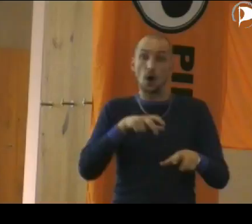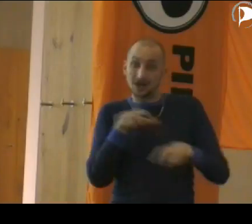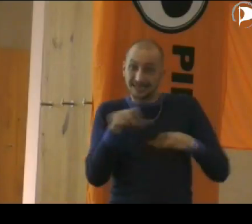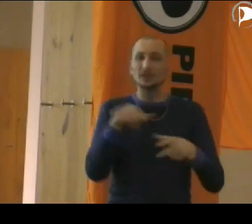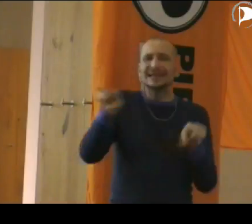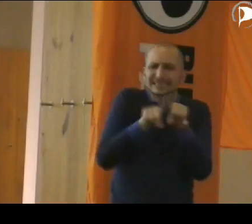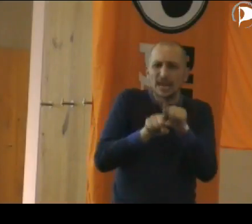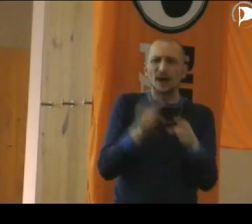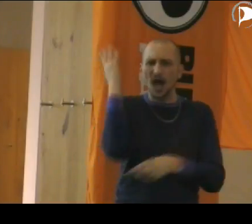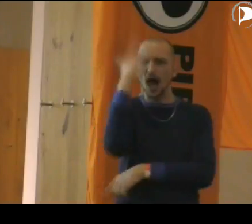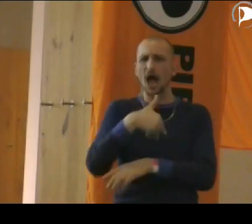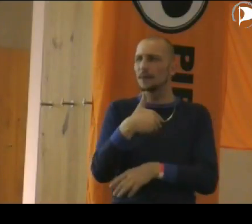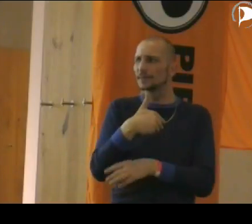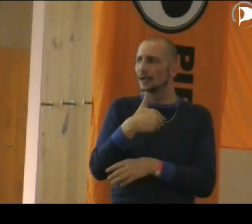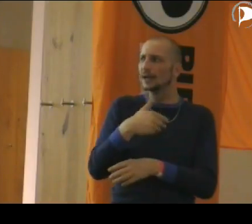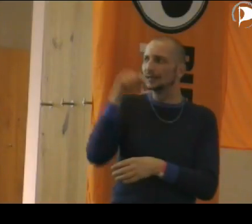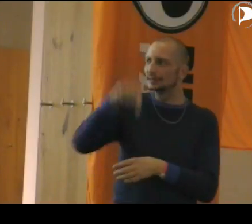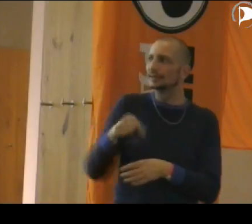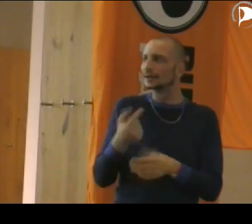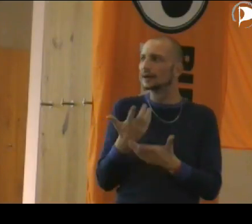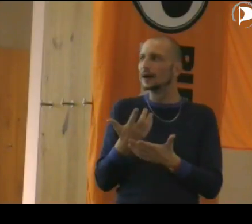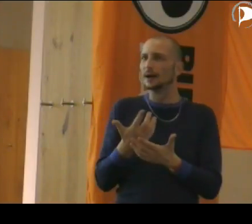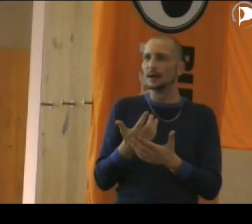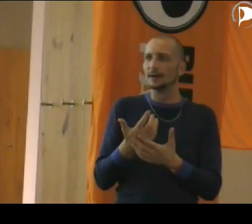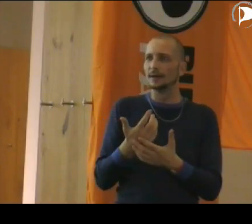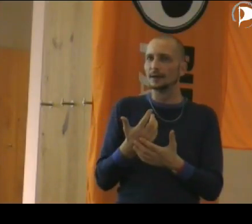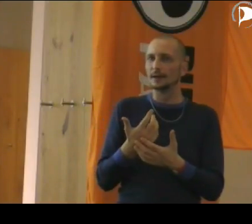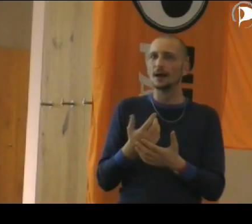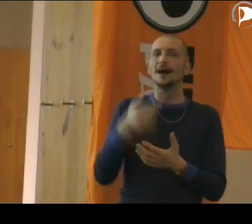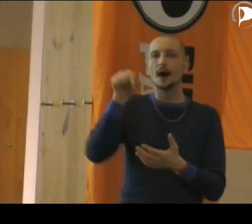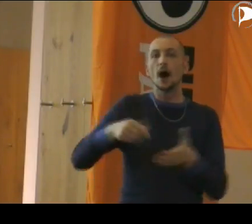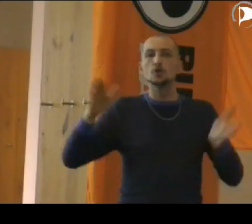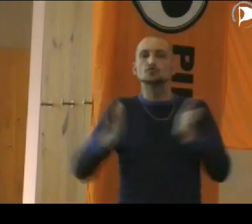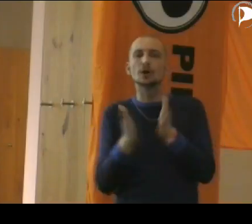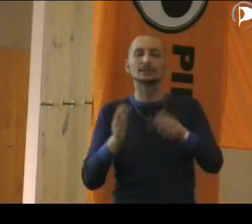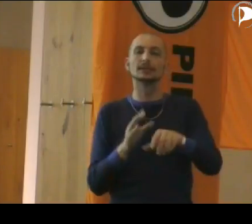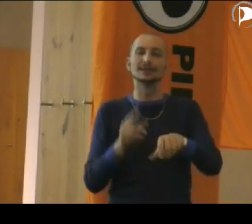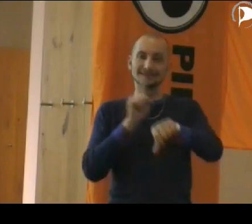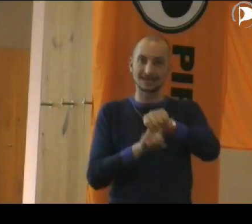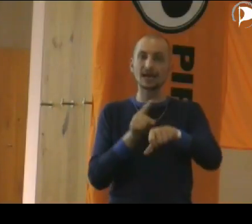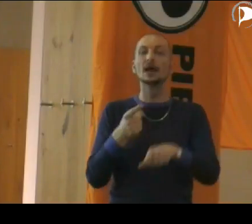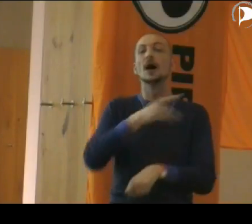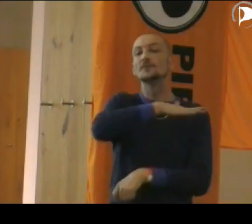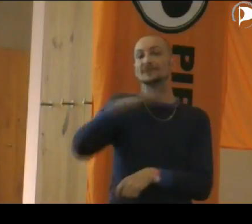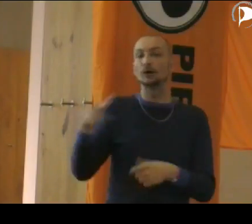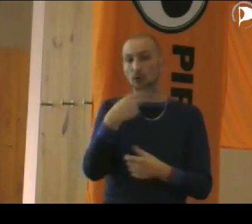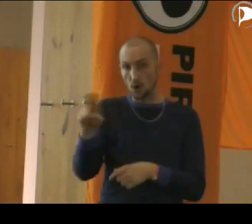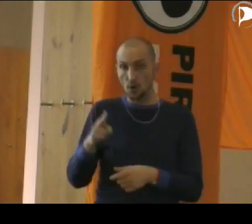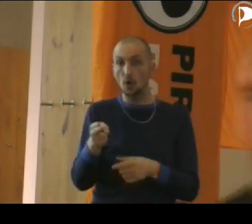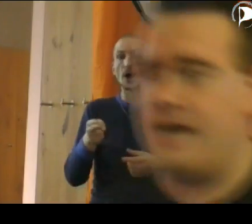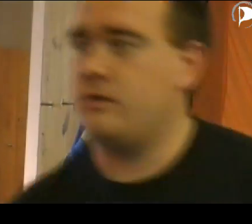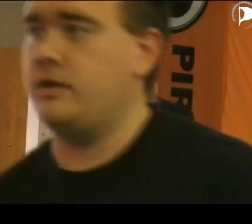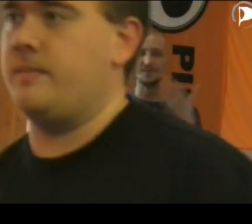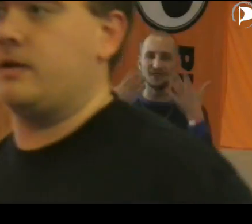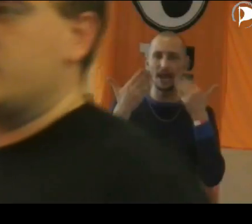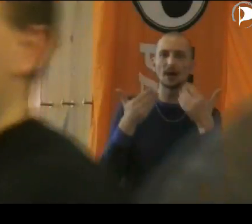noch cash back aktion angestoßen die innerhalb kürzester zeit 5000 euro für kaffee und schauen genauer gesagt hey du bist